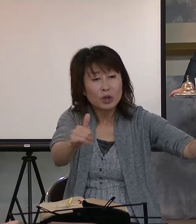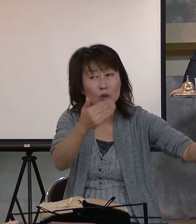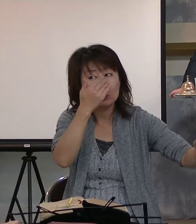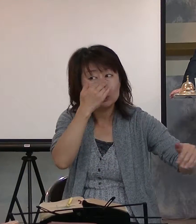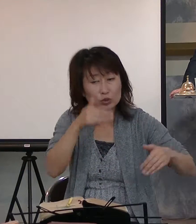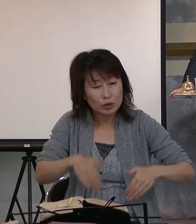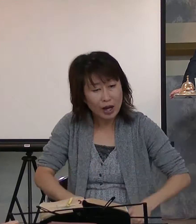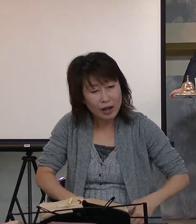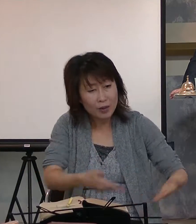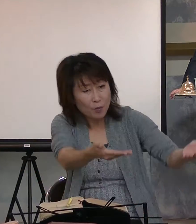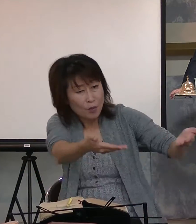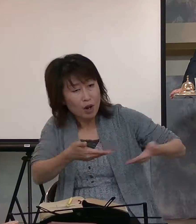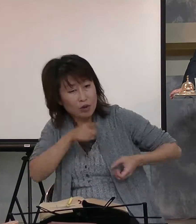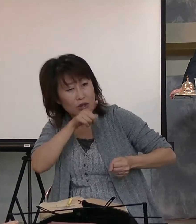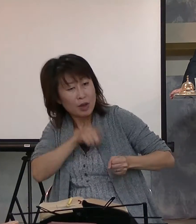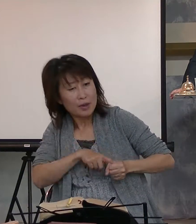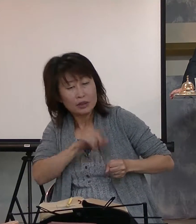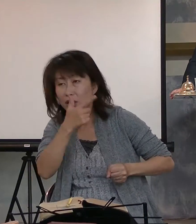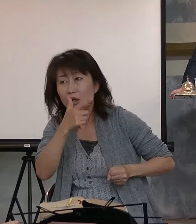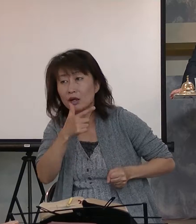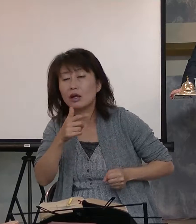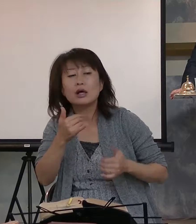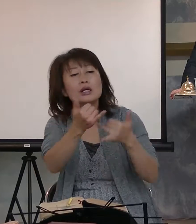るんです。